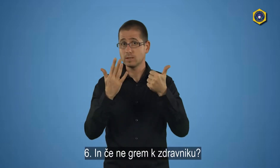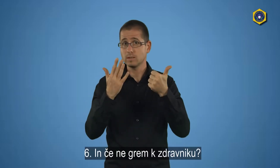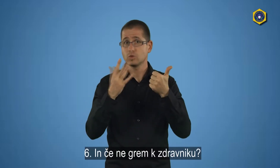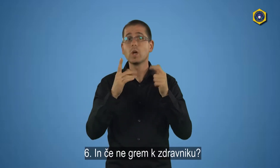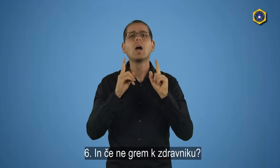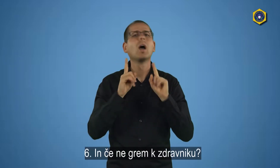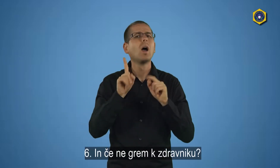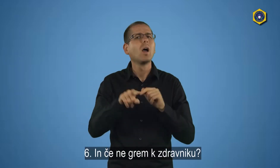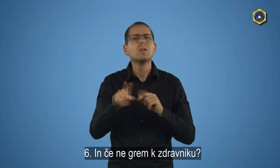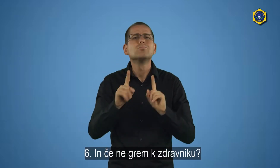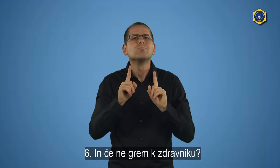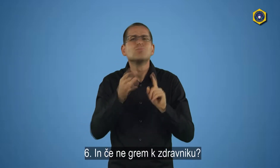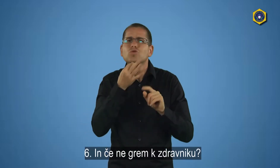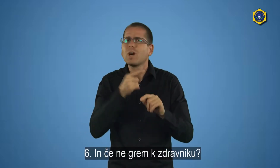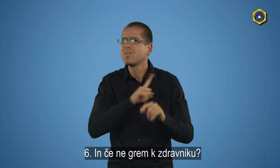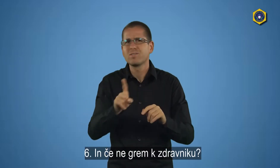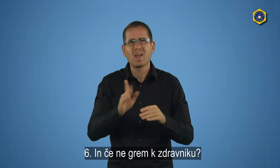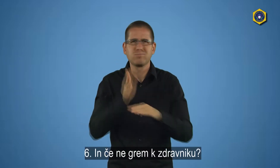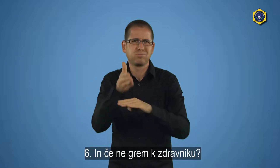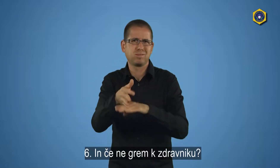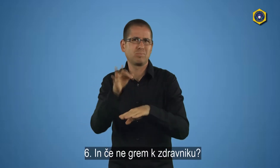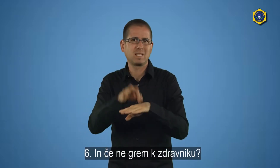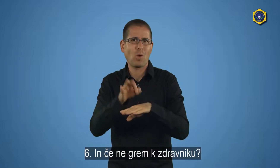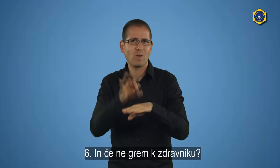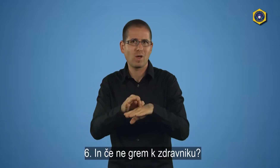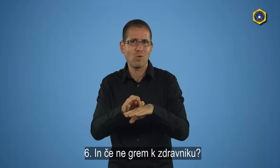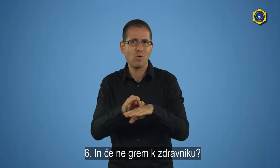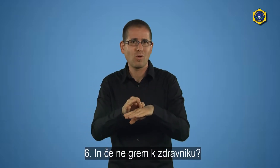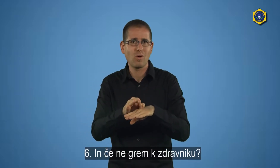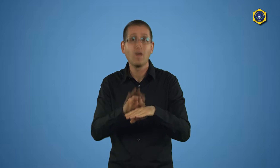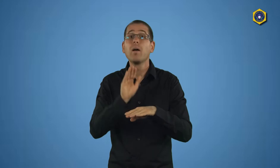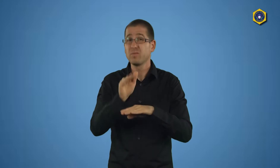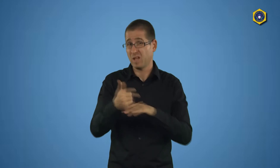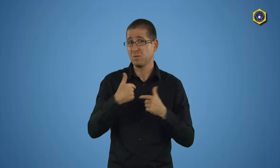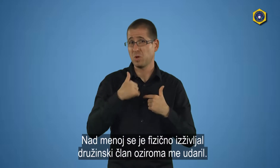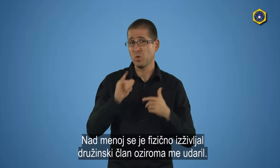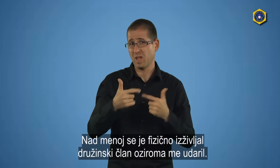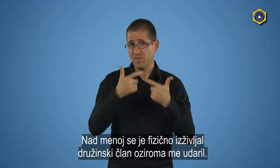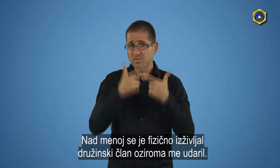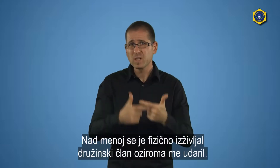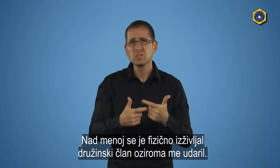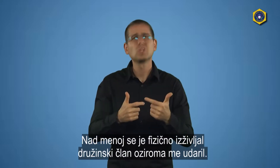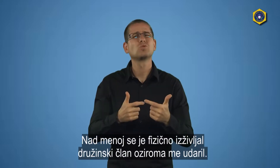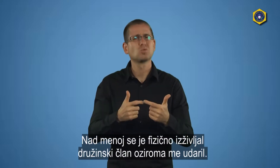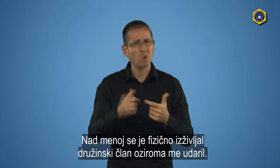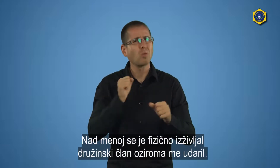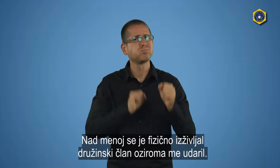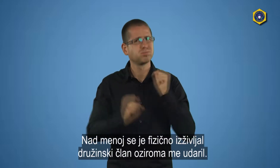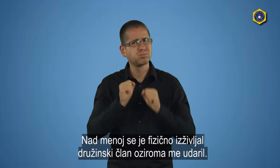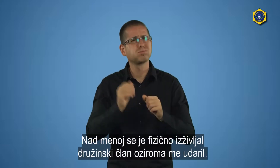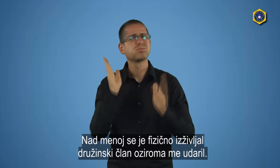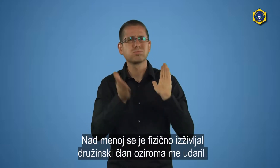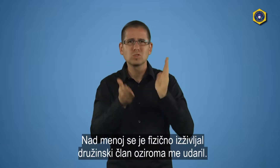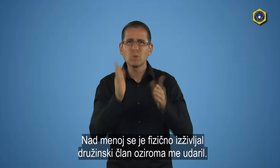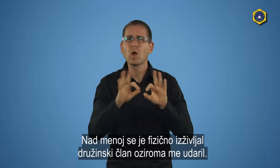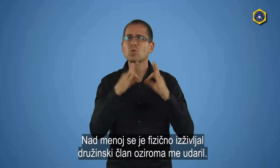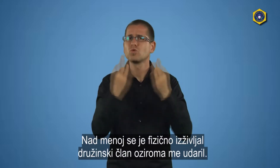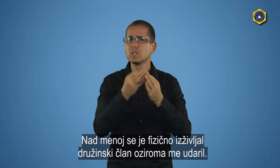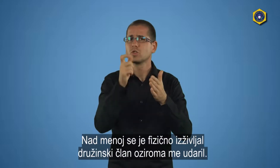6. In če ne grem k zdravniku? Nad menoj se je fizično izživljal družinski član oziroma